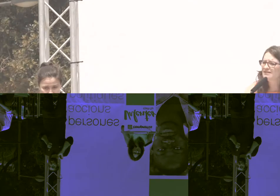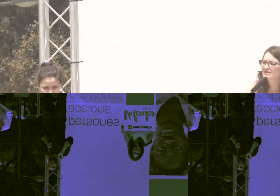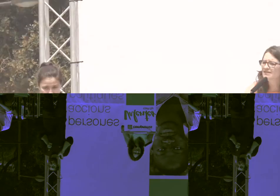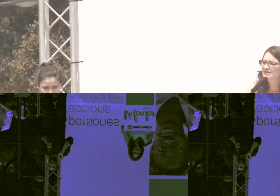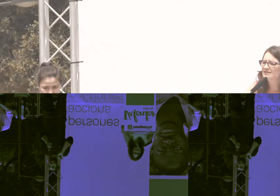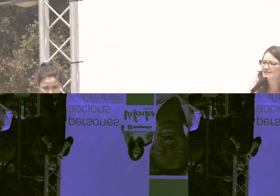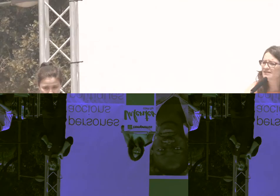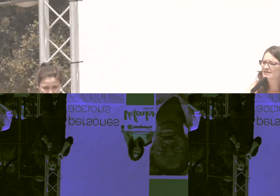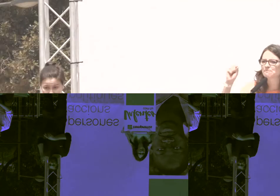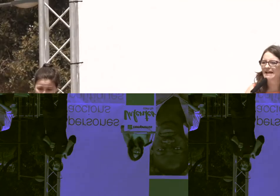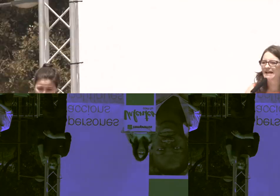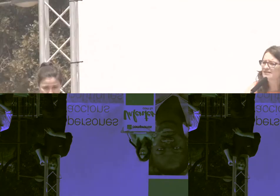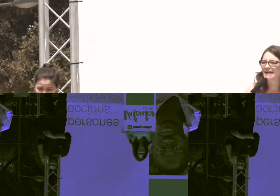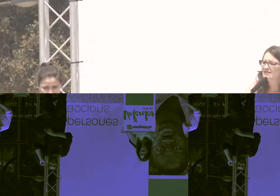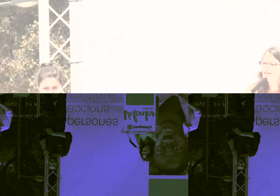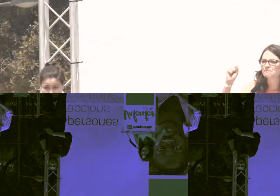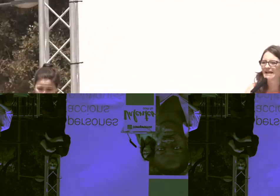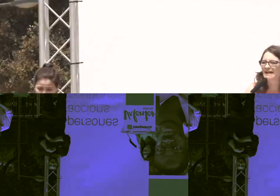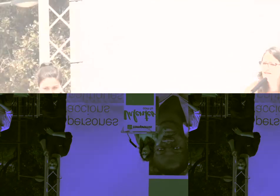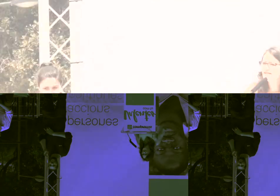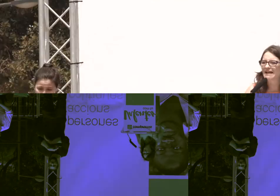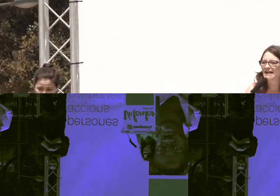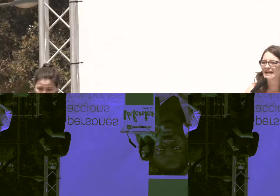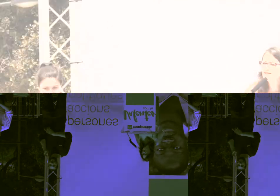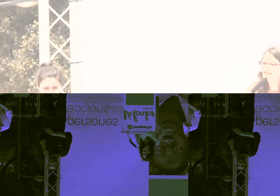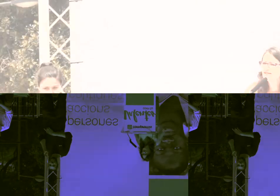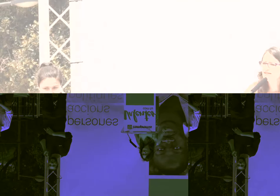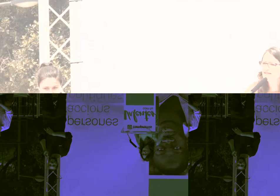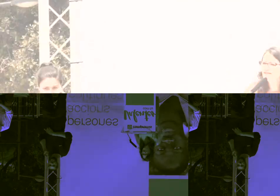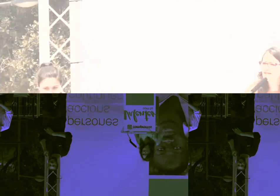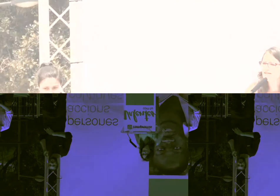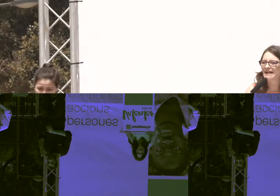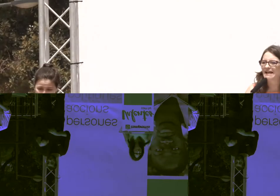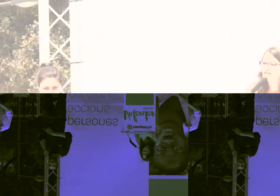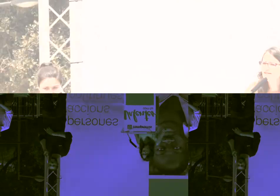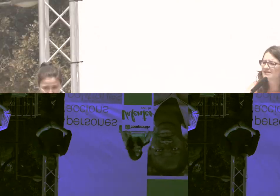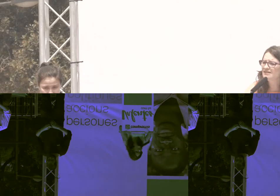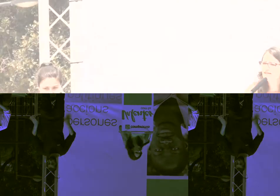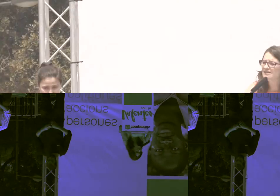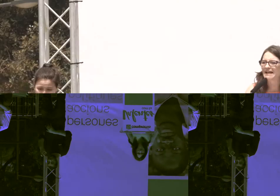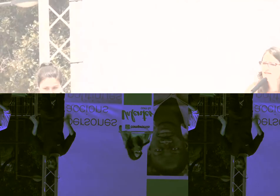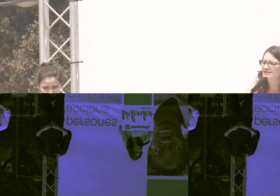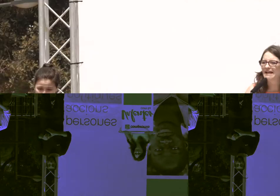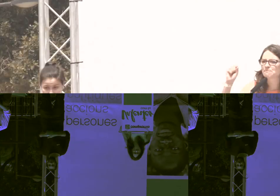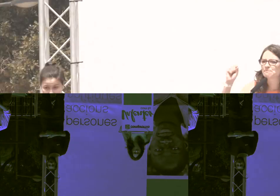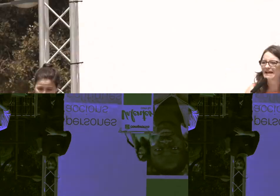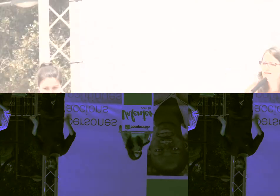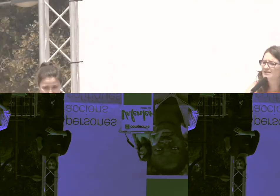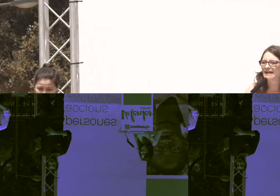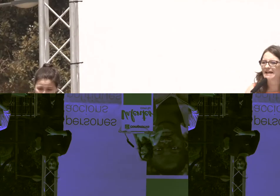president Fabra dient que si calia se baixava els pantalons. Bueno, doncs els va baixar moltes voltes.